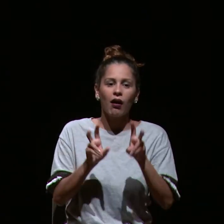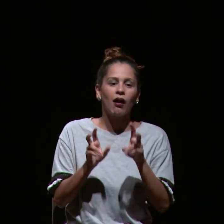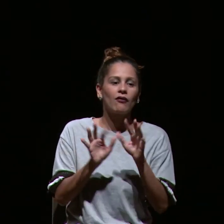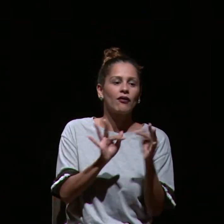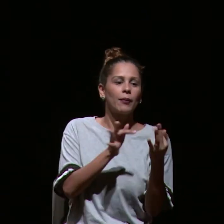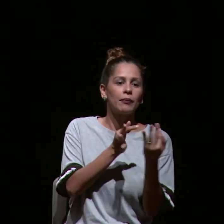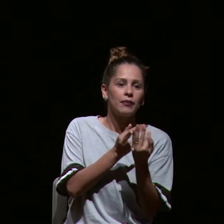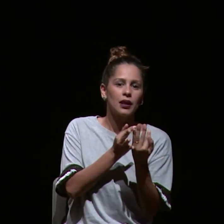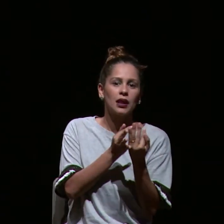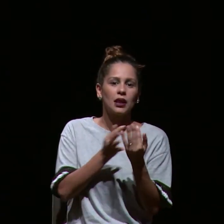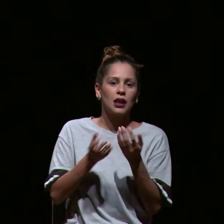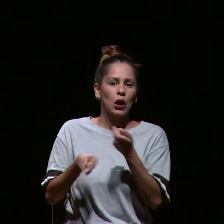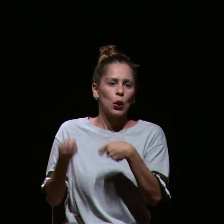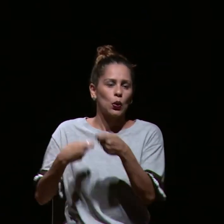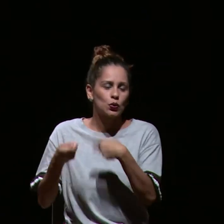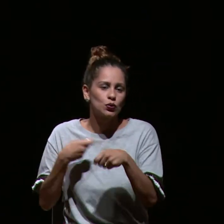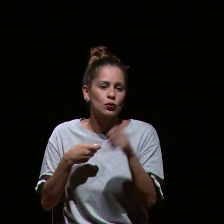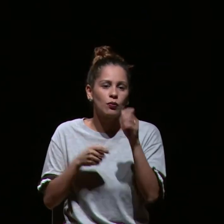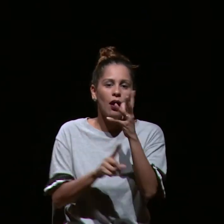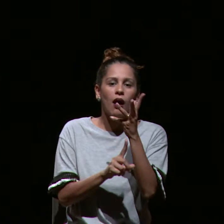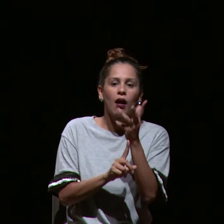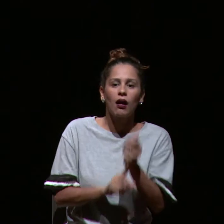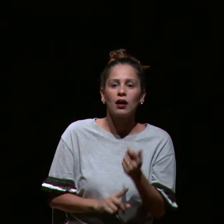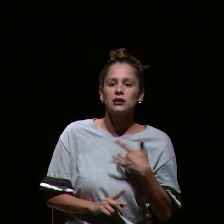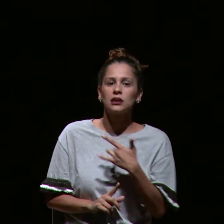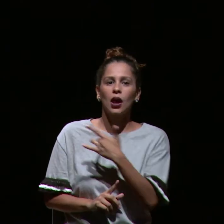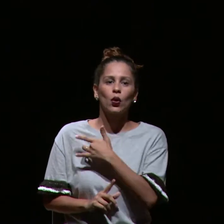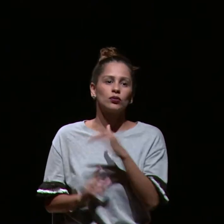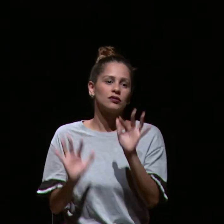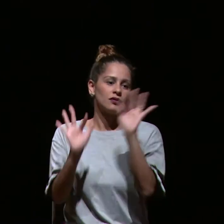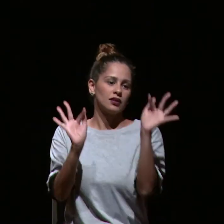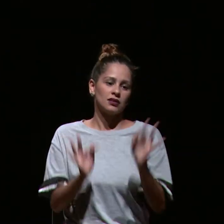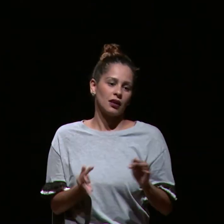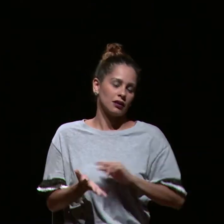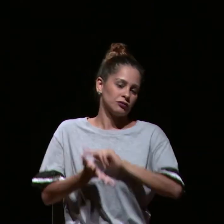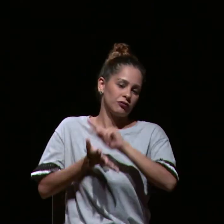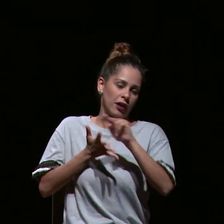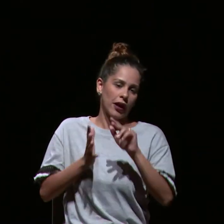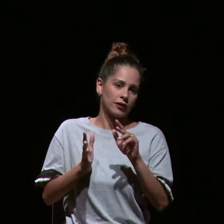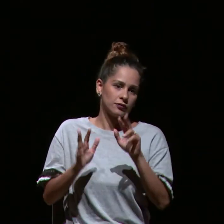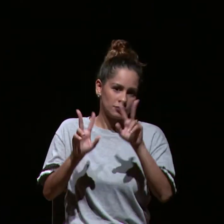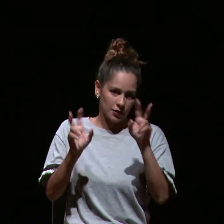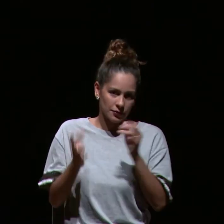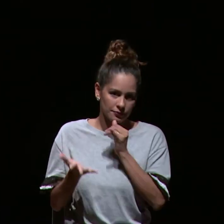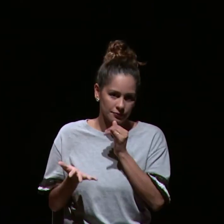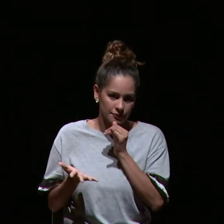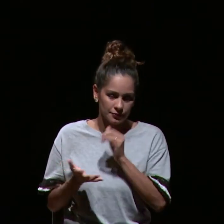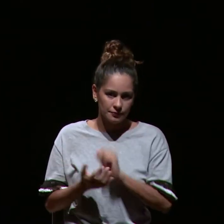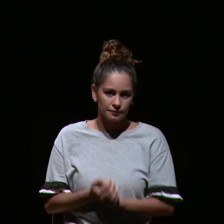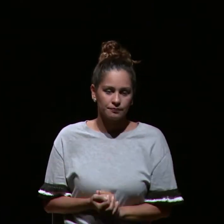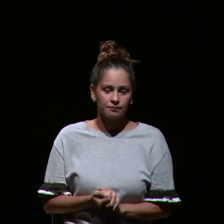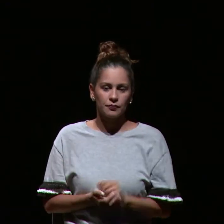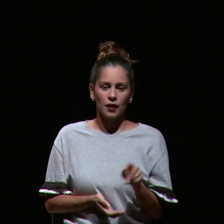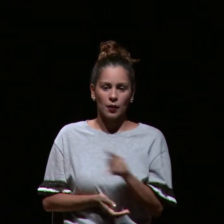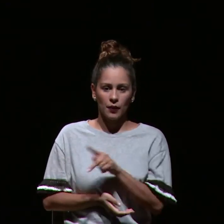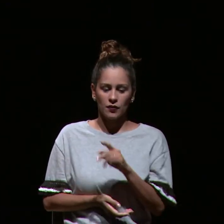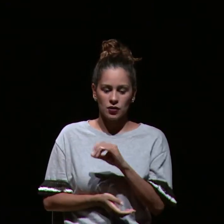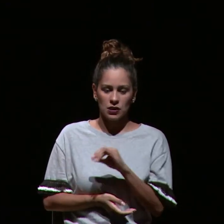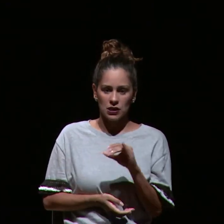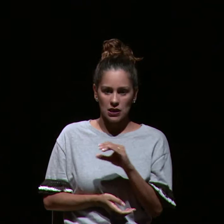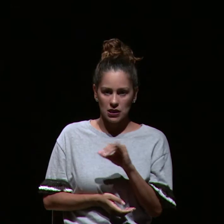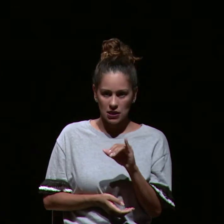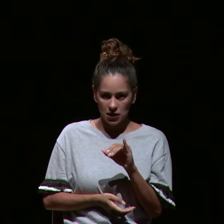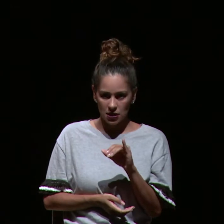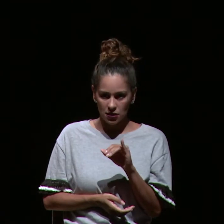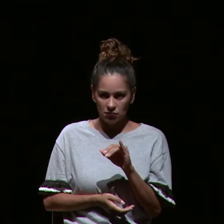de saúde e felicidade, por exemplo. A professora aposentada da Universidade de São Paulo, Cíci Bittencourt, em seu